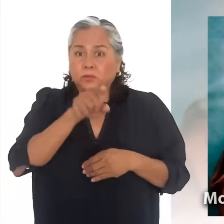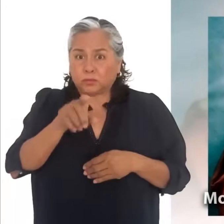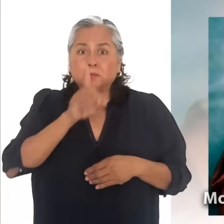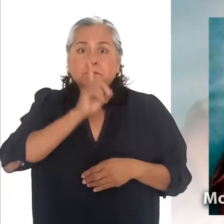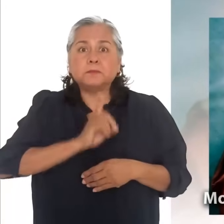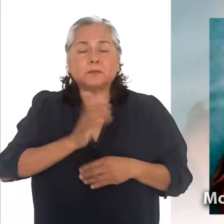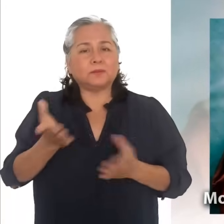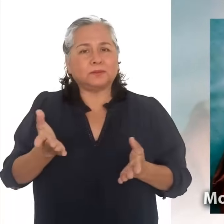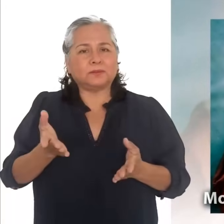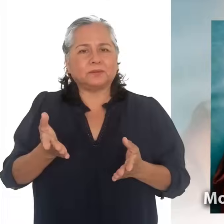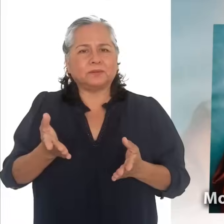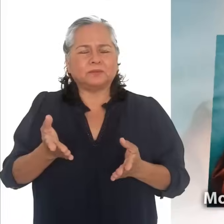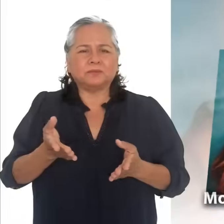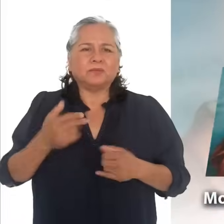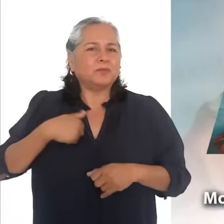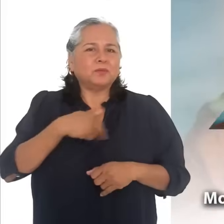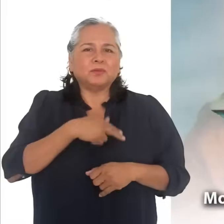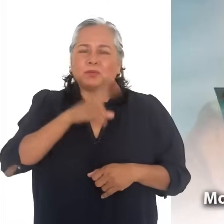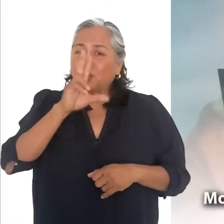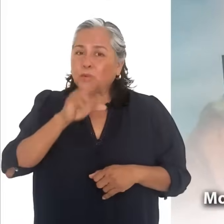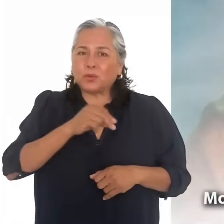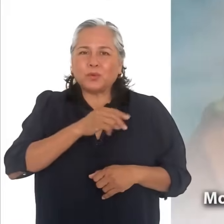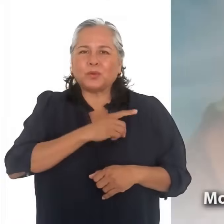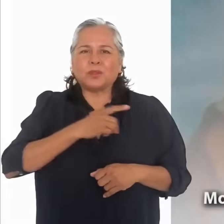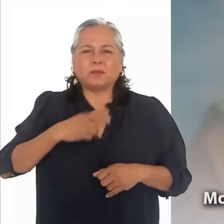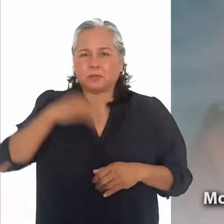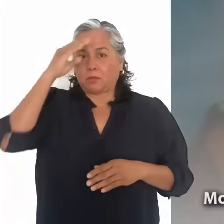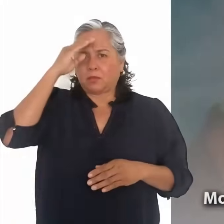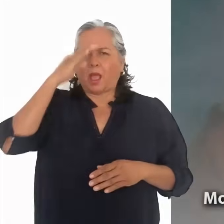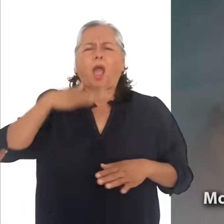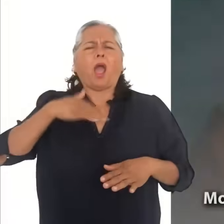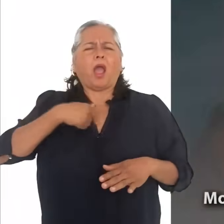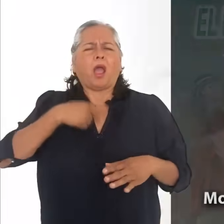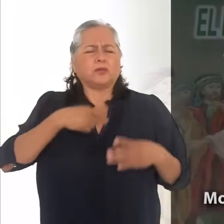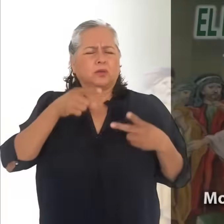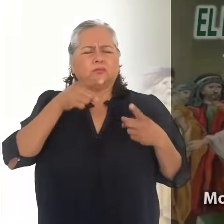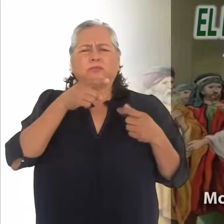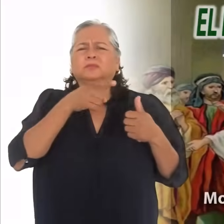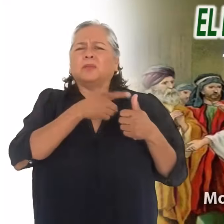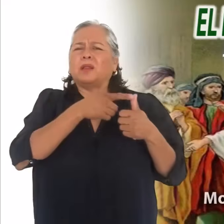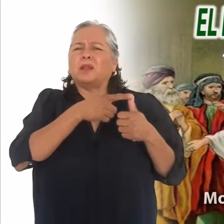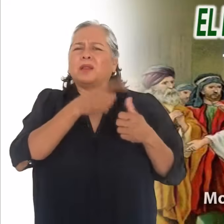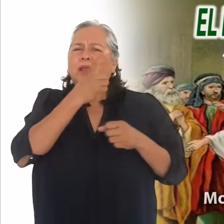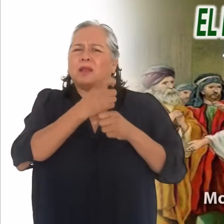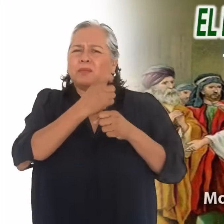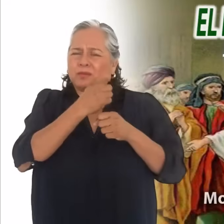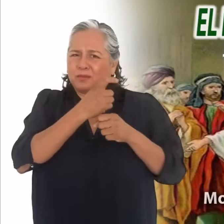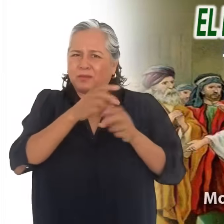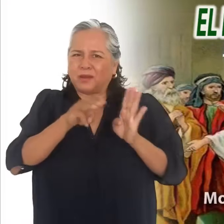No podemos pretender cumplir el primer mandamiento si no cumplimos el segundo.